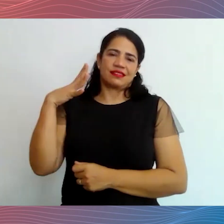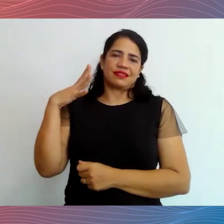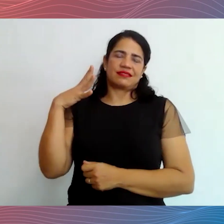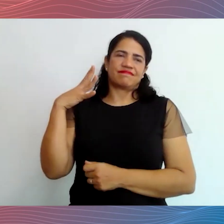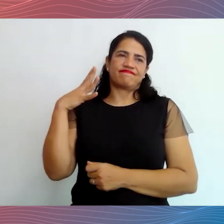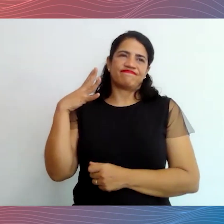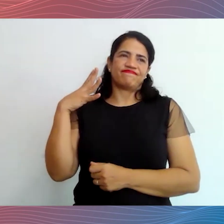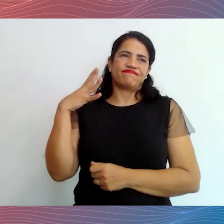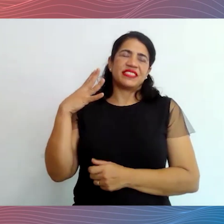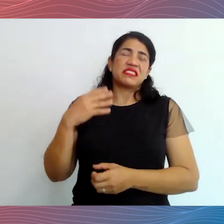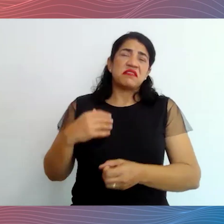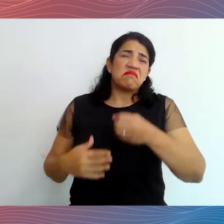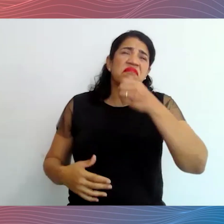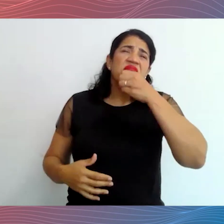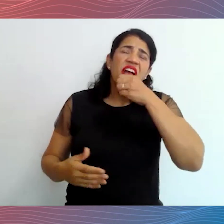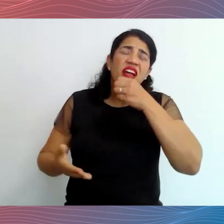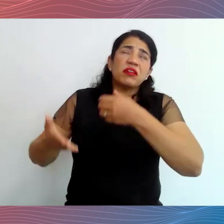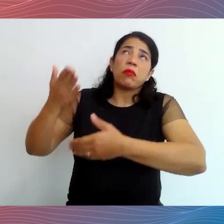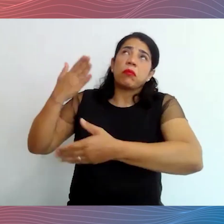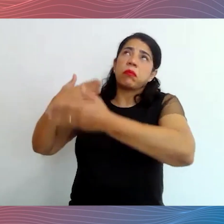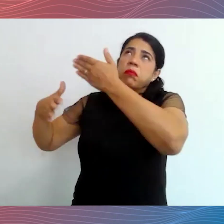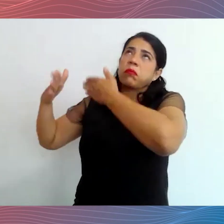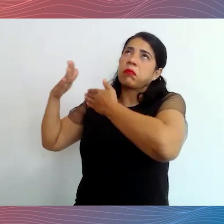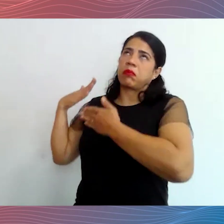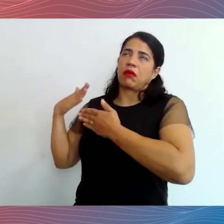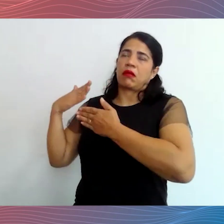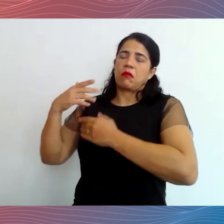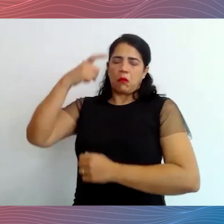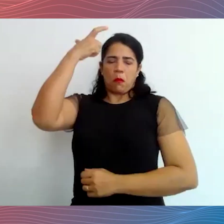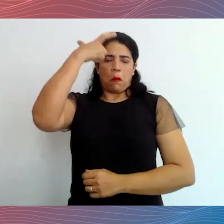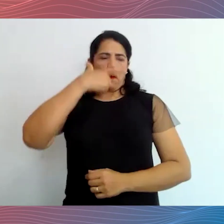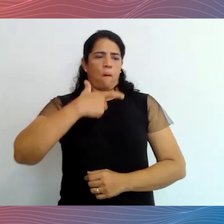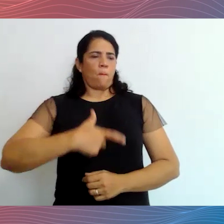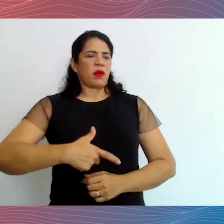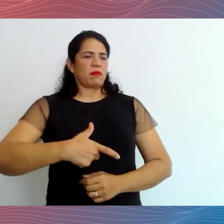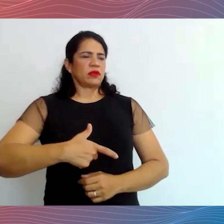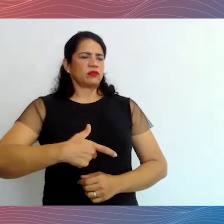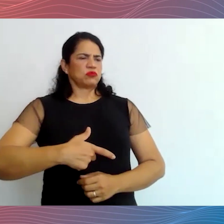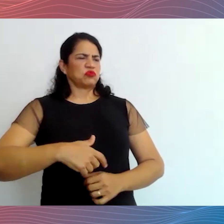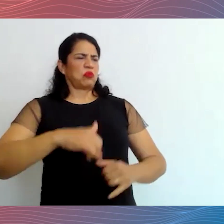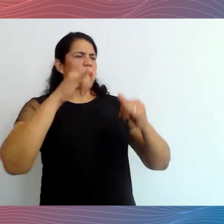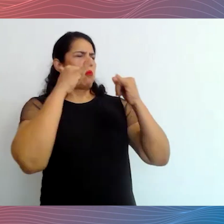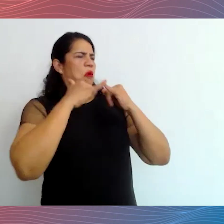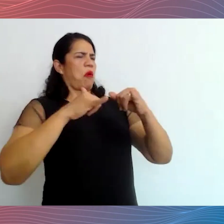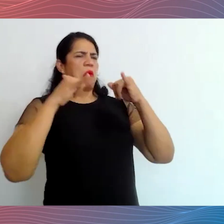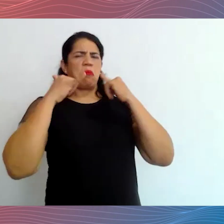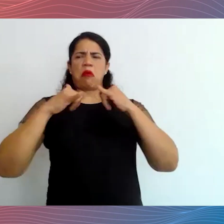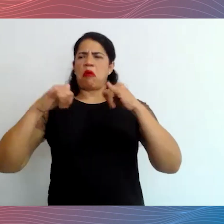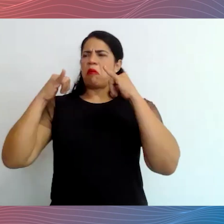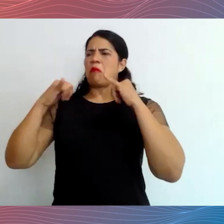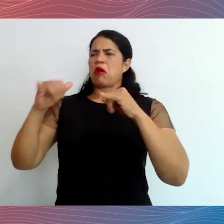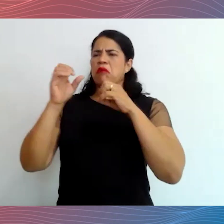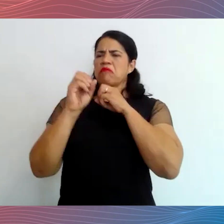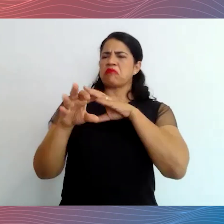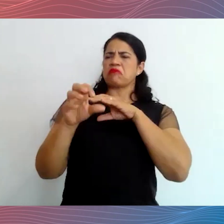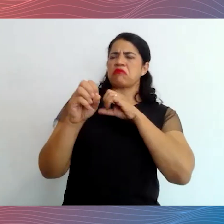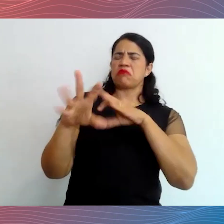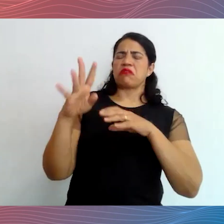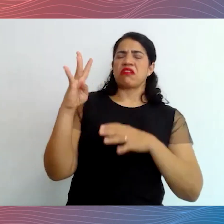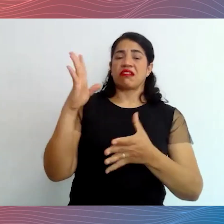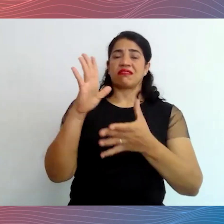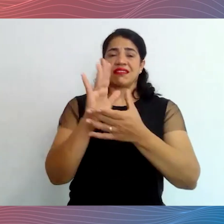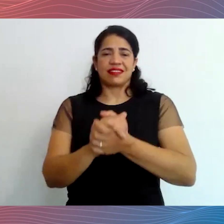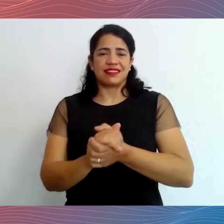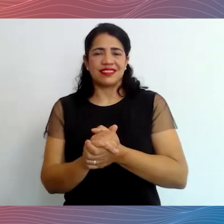palestrante dando sermões, ensinamentos para os casais, irmão, isso não funciona, não funciona. Nós temos que levar os